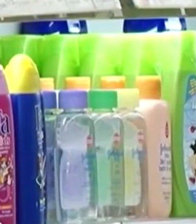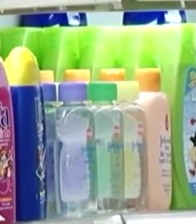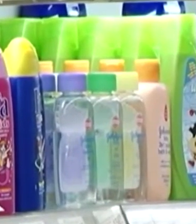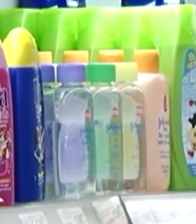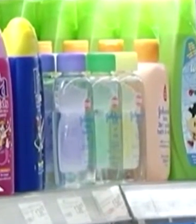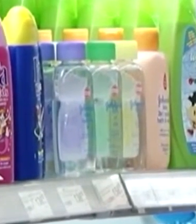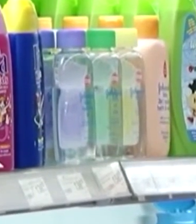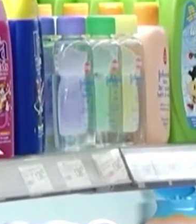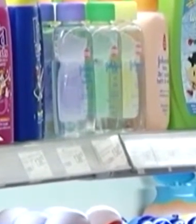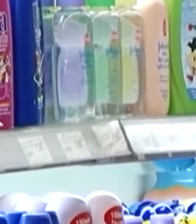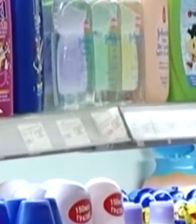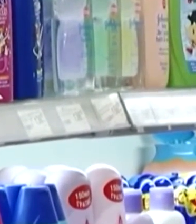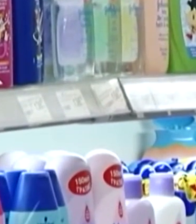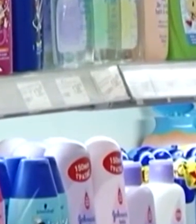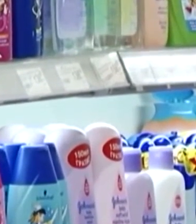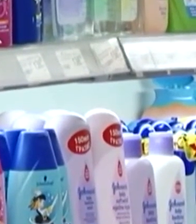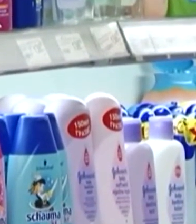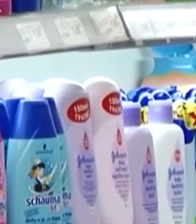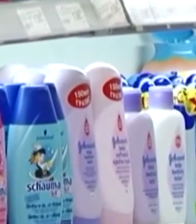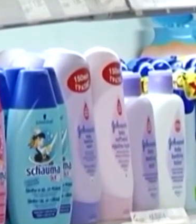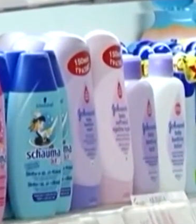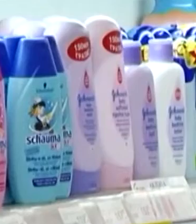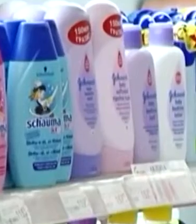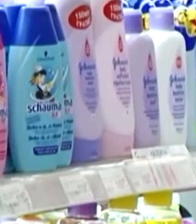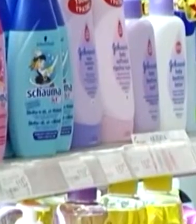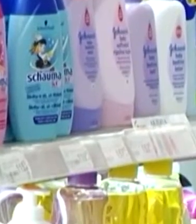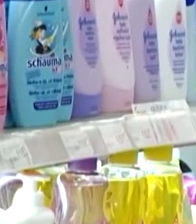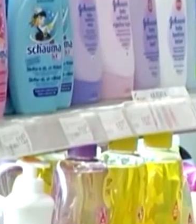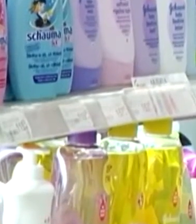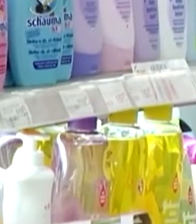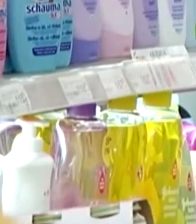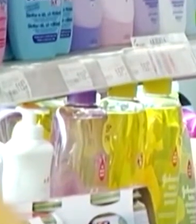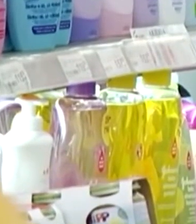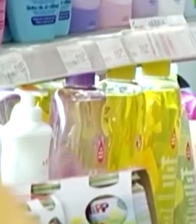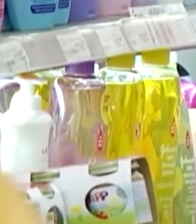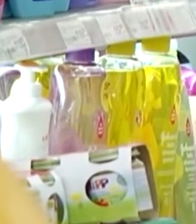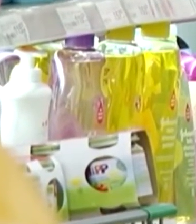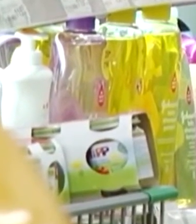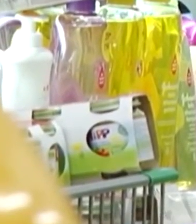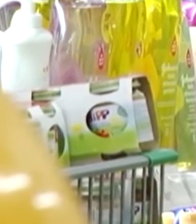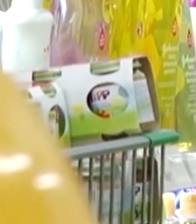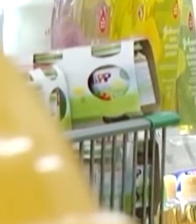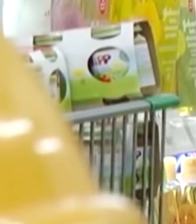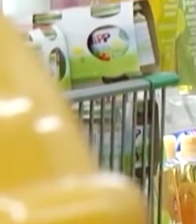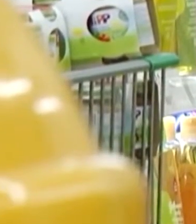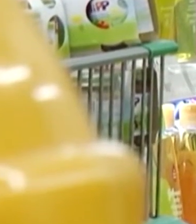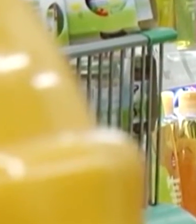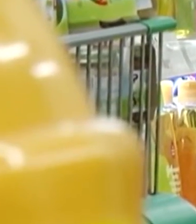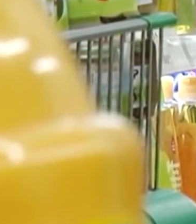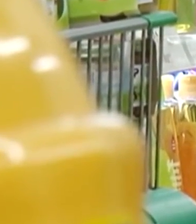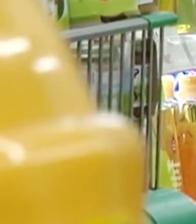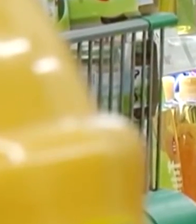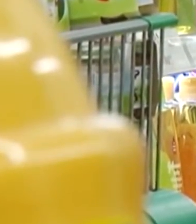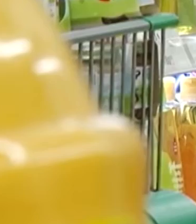производи, а имало и такви со лоши хигиенски услови. Воедно се евидентирани 5 прекршока за непочитување на замрзнати цени или несоработка